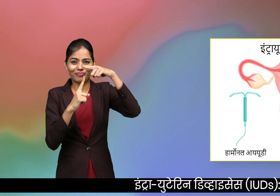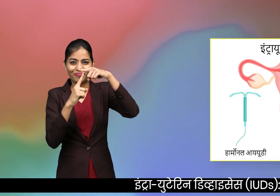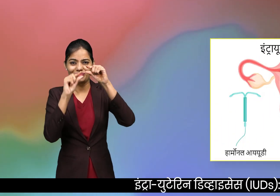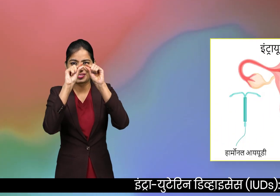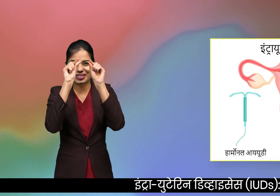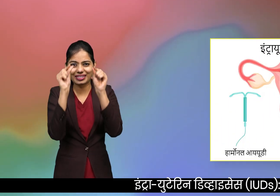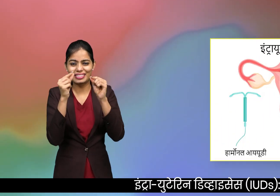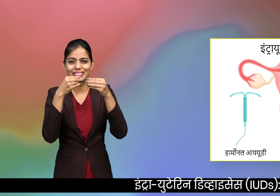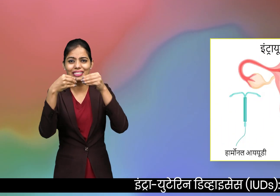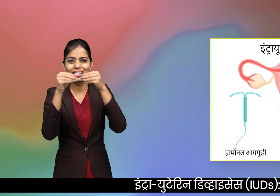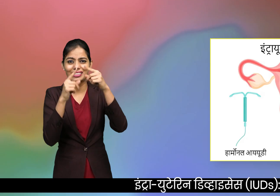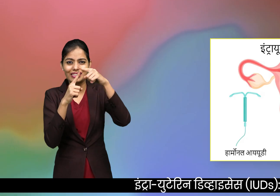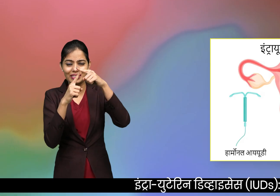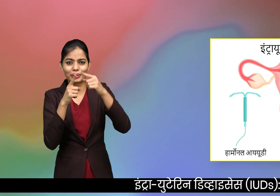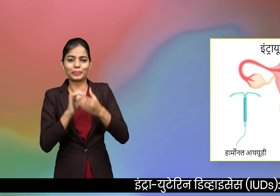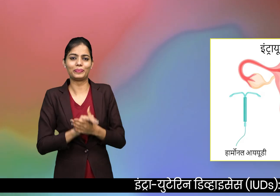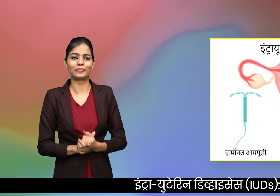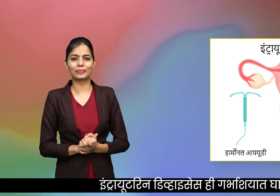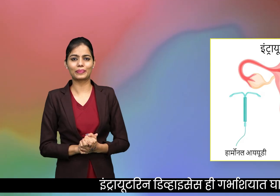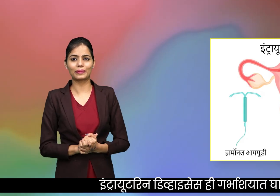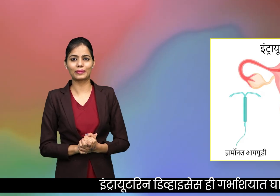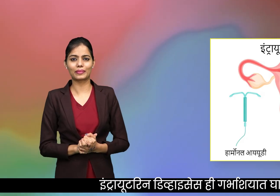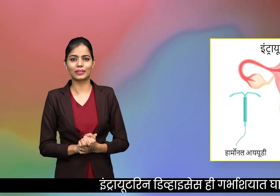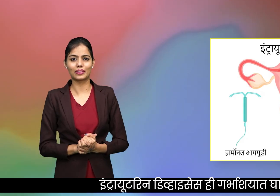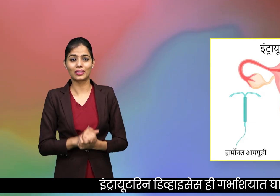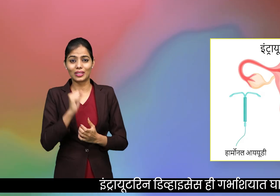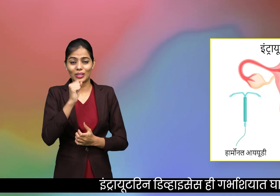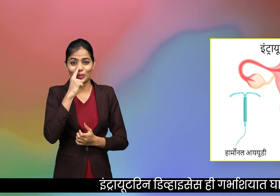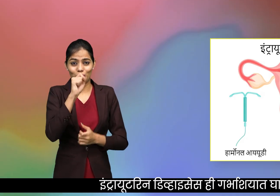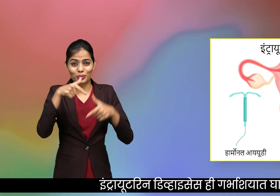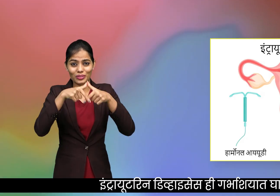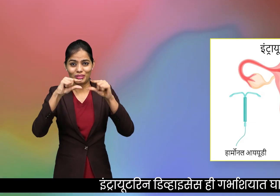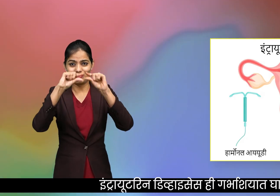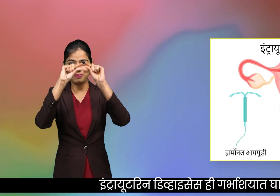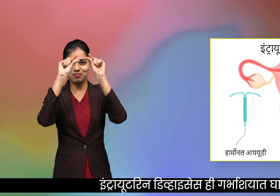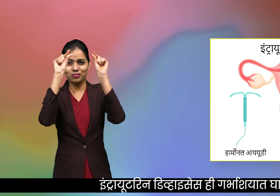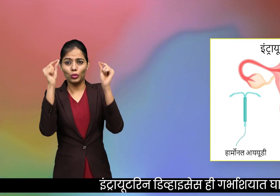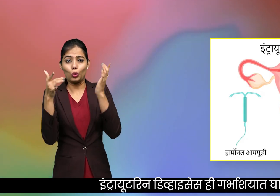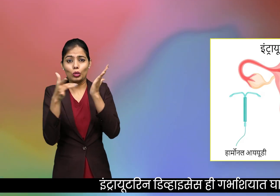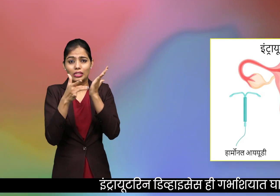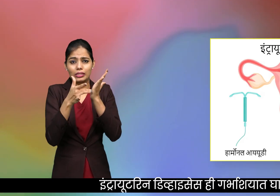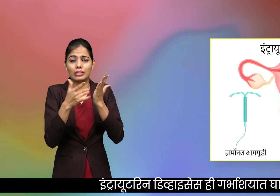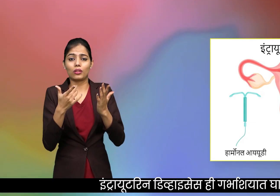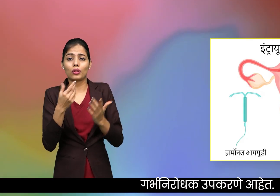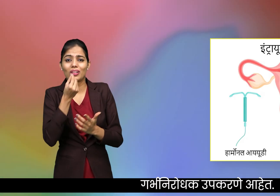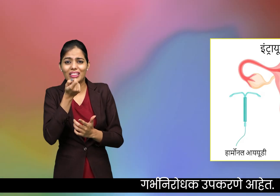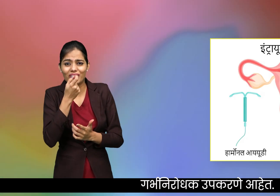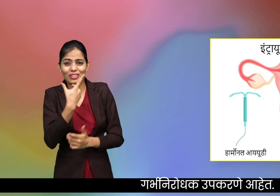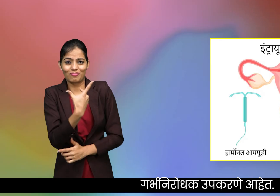इंट्रायुरेनियन डिव्हाइसेस IUDs इंट्रायुरेटियन डिव्हाइसेस ही गर्भाशयात